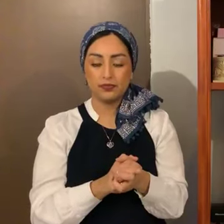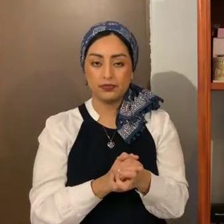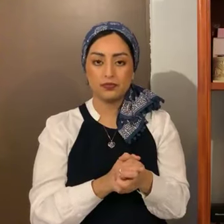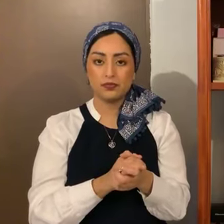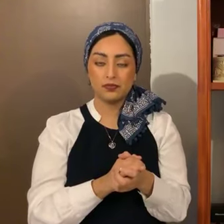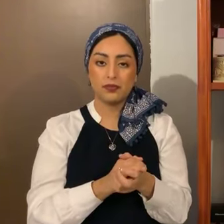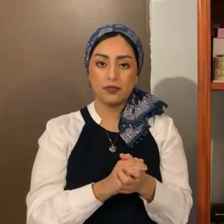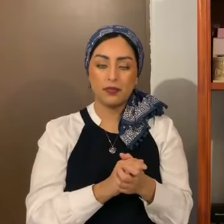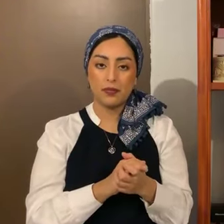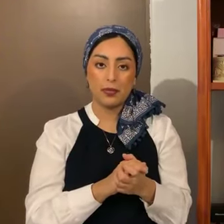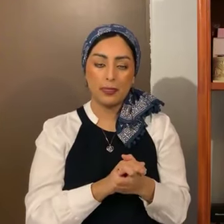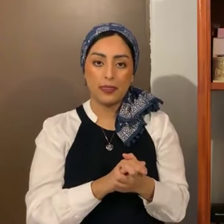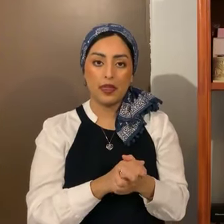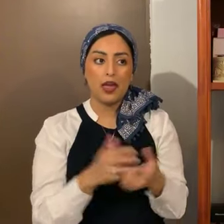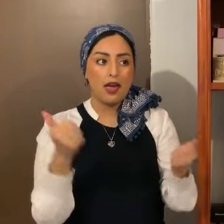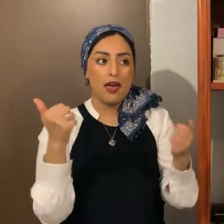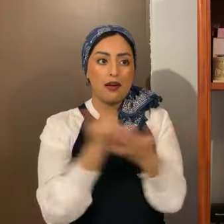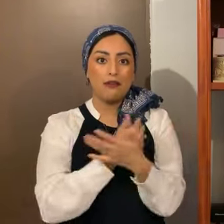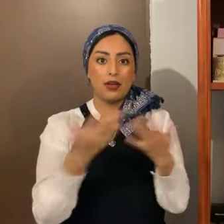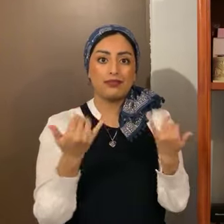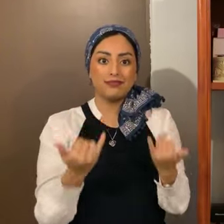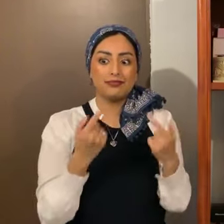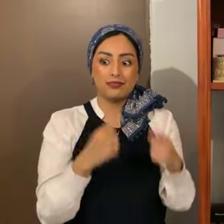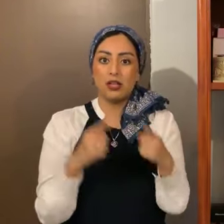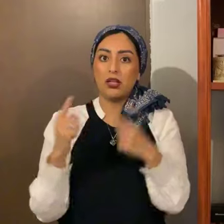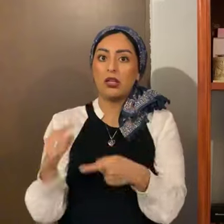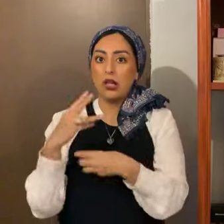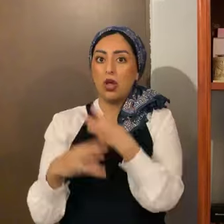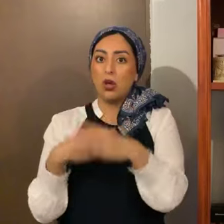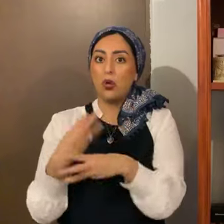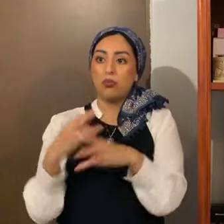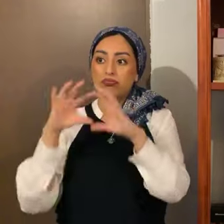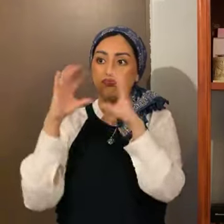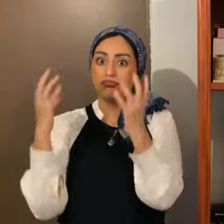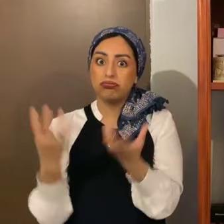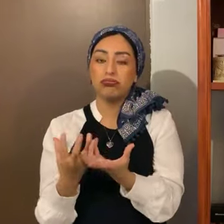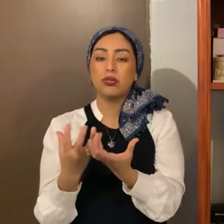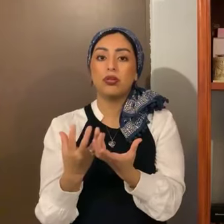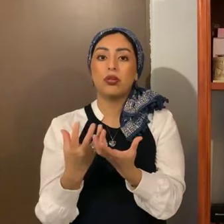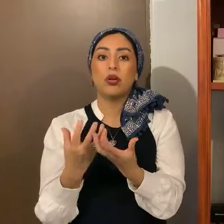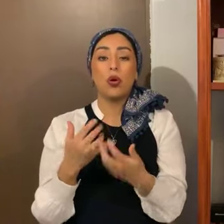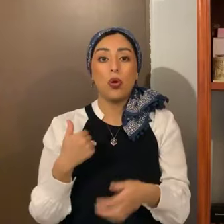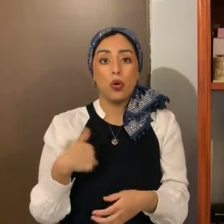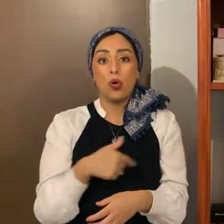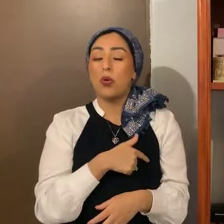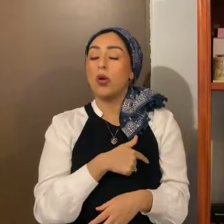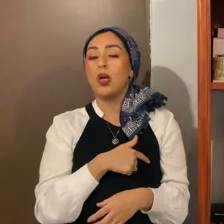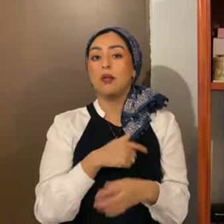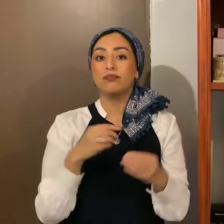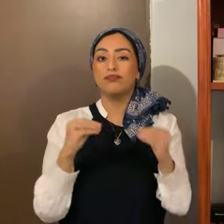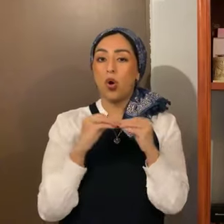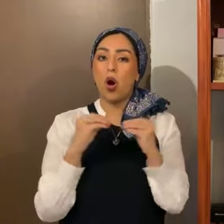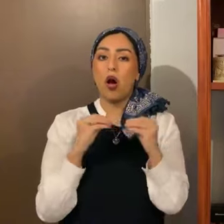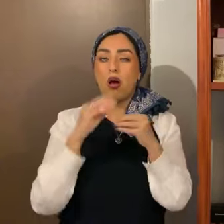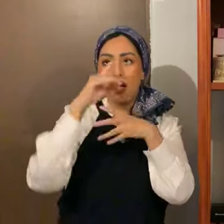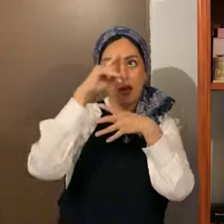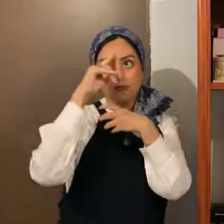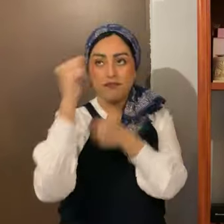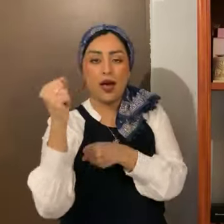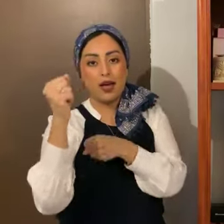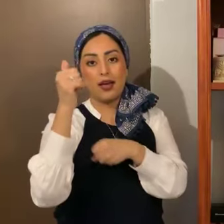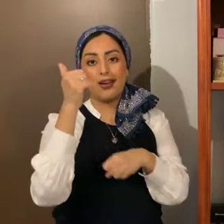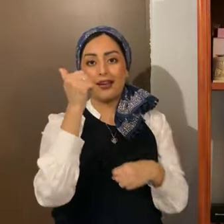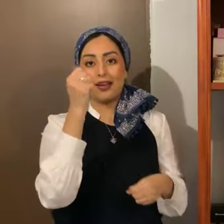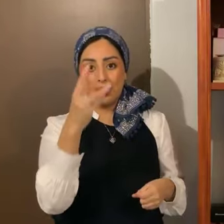Bueno, ahora, con todo lo que ya está pasando en el mundo, hermanos, hay que tener más confianza, toda la confianza en Yahshua